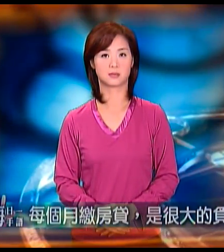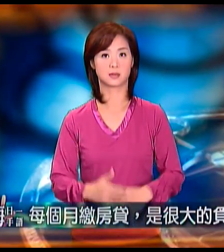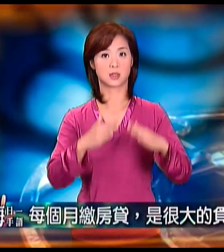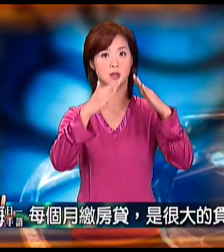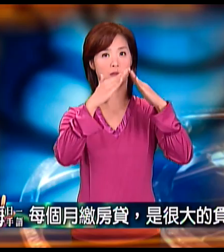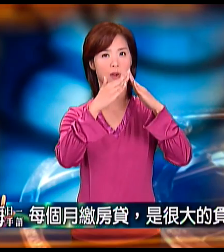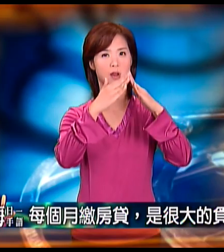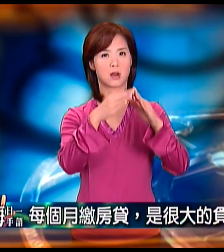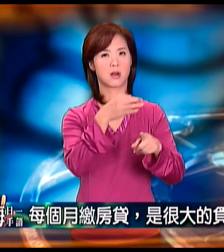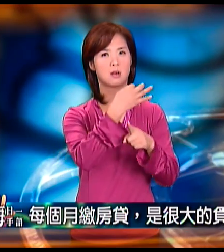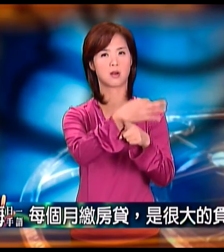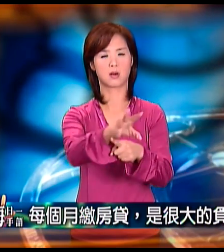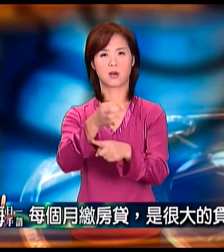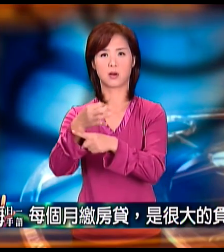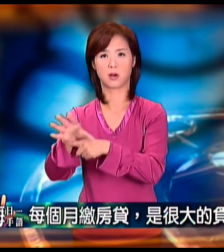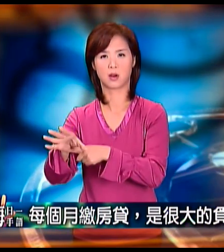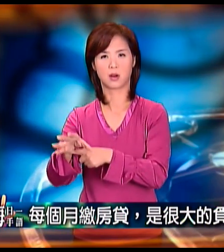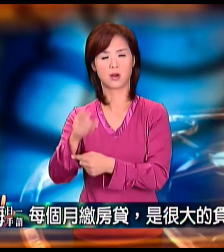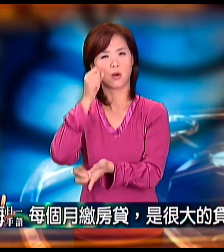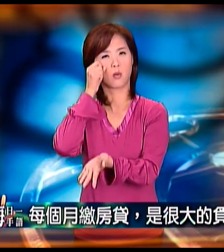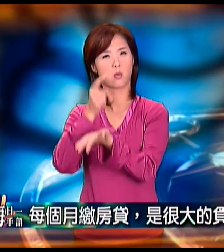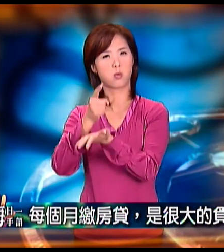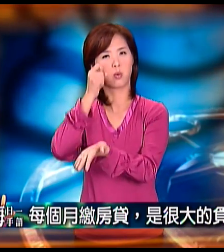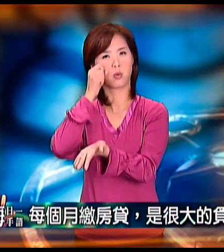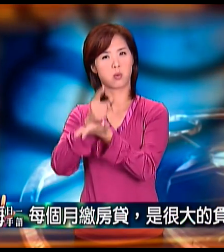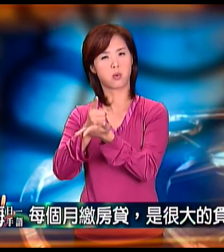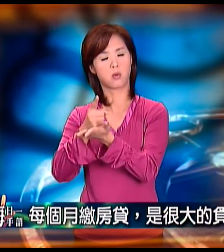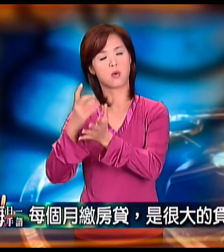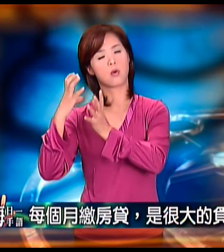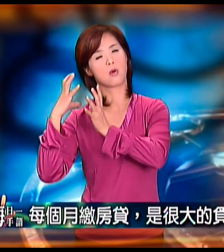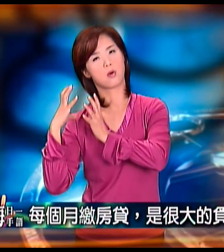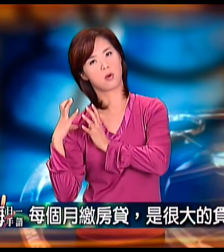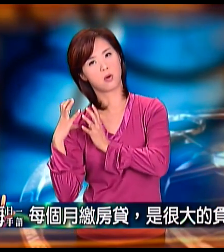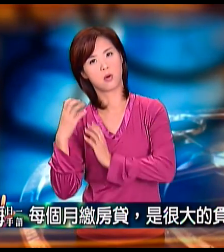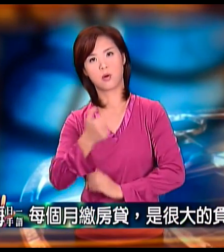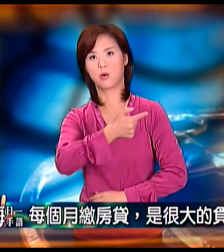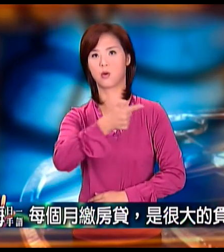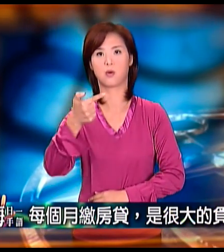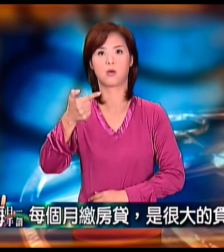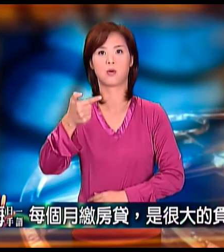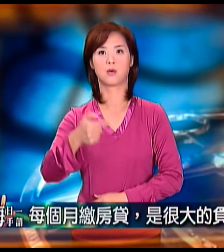每个月缴房贷是很大的负担。